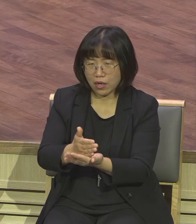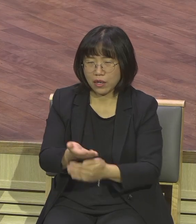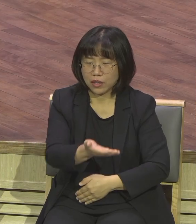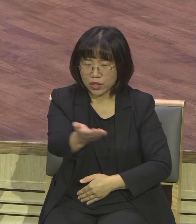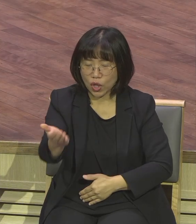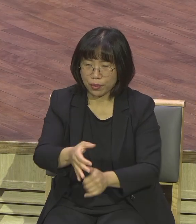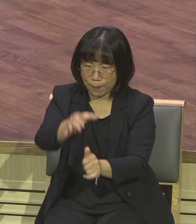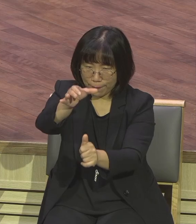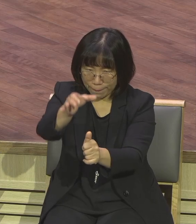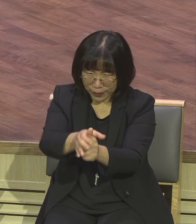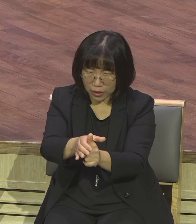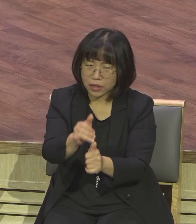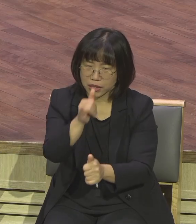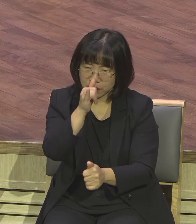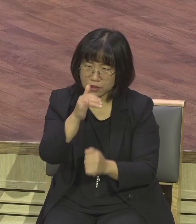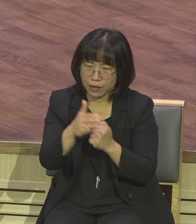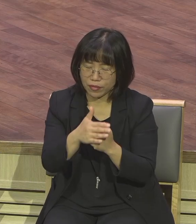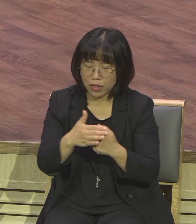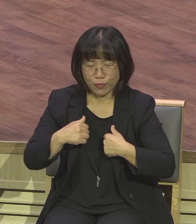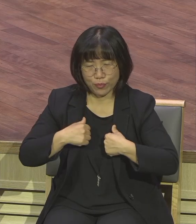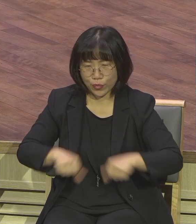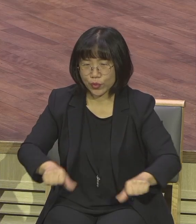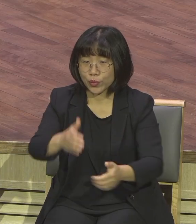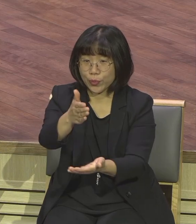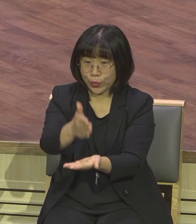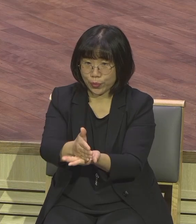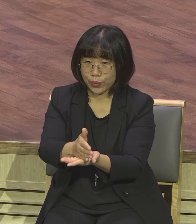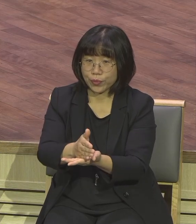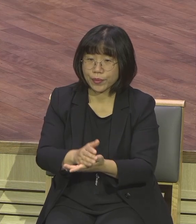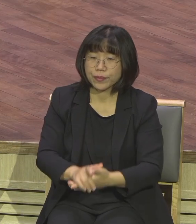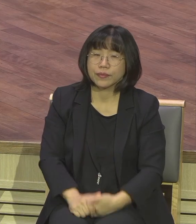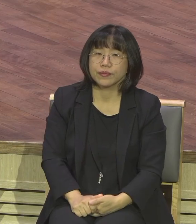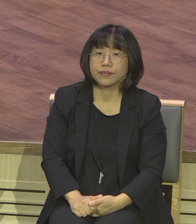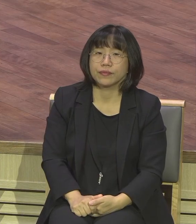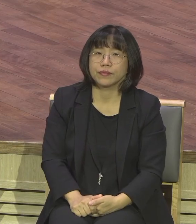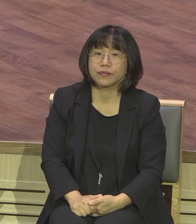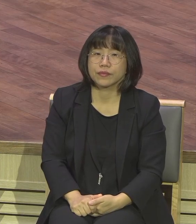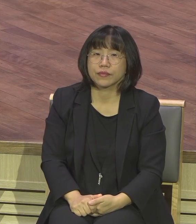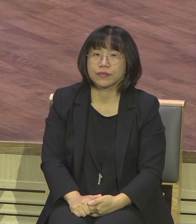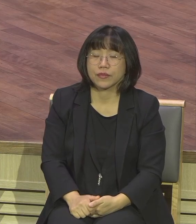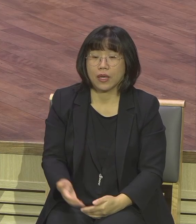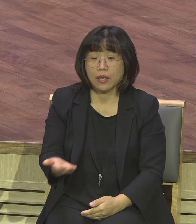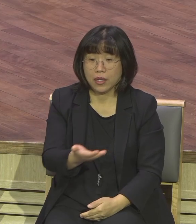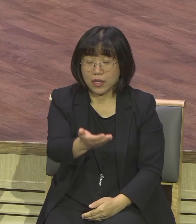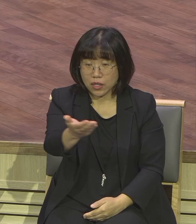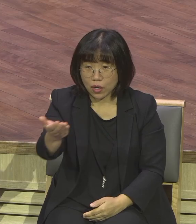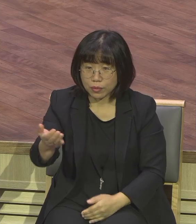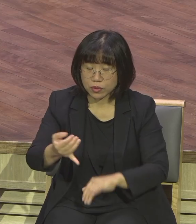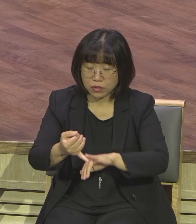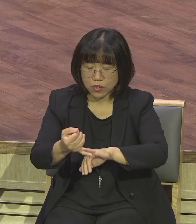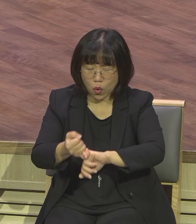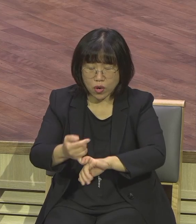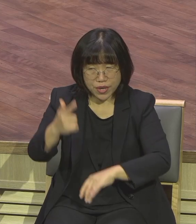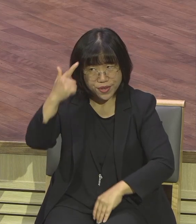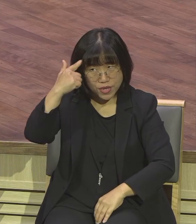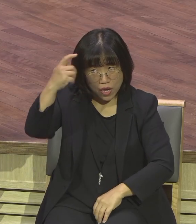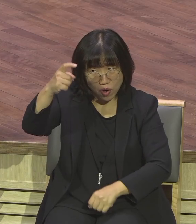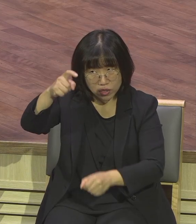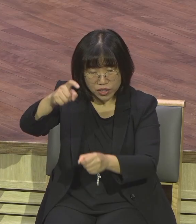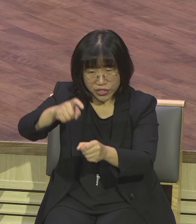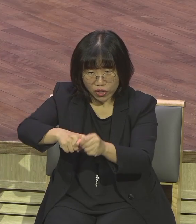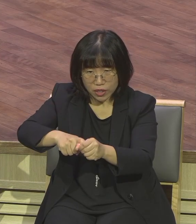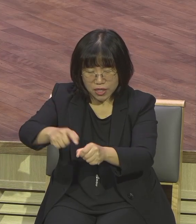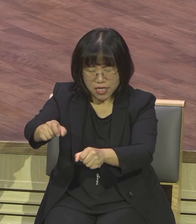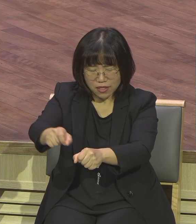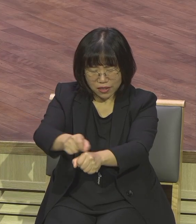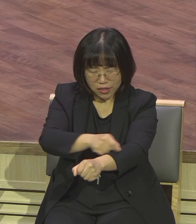겁니다. 포기하면 안 돼요. 왜냐? 일단 여러분은요 영적